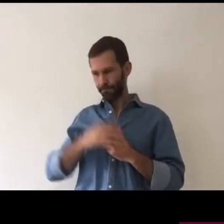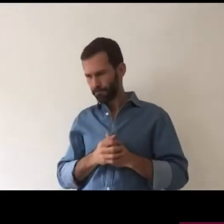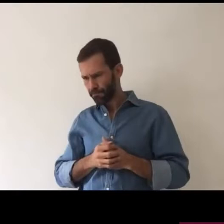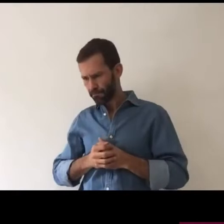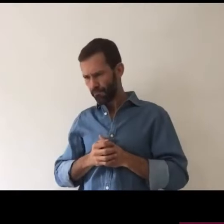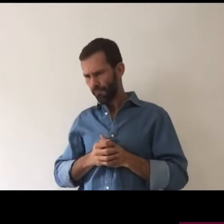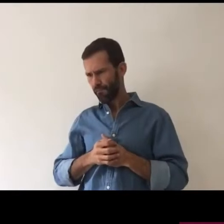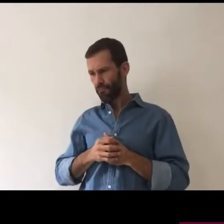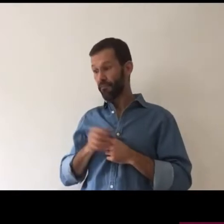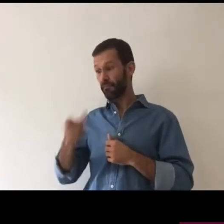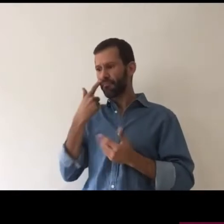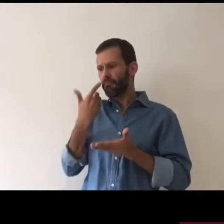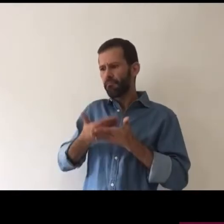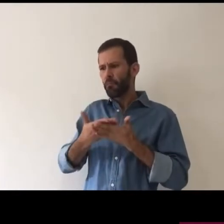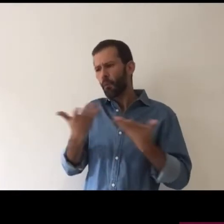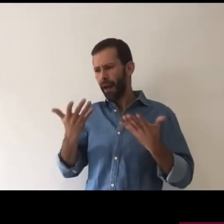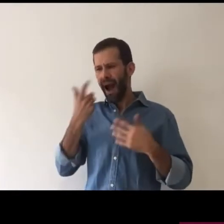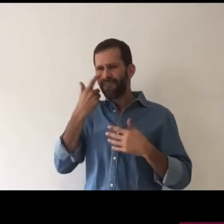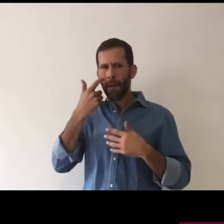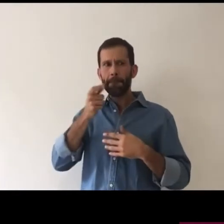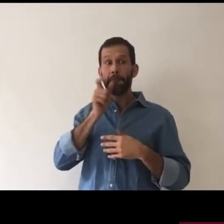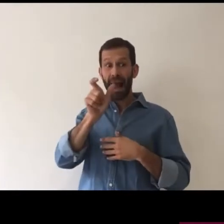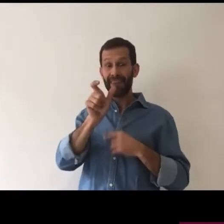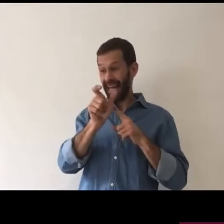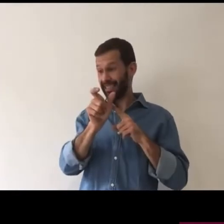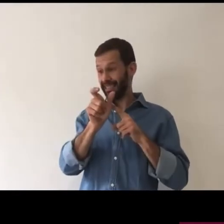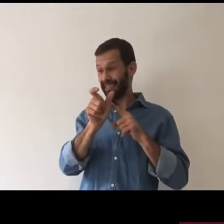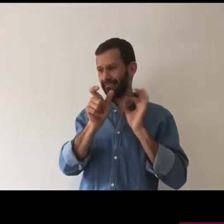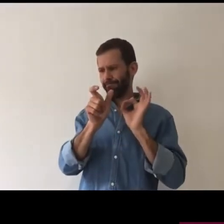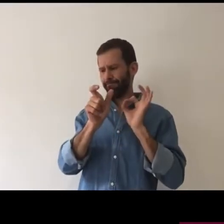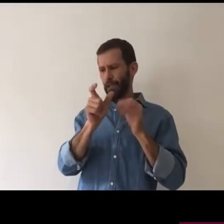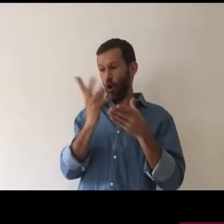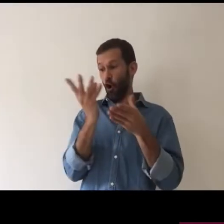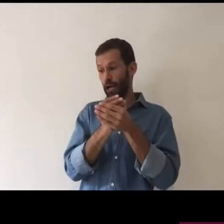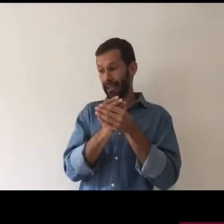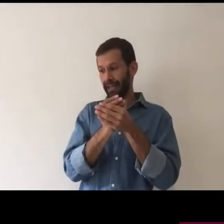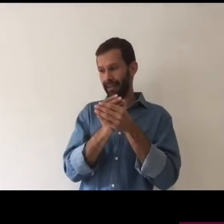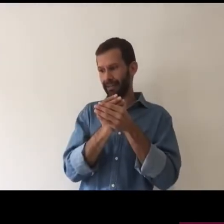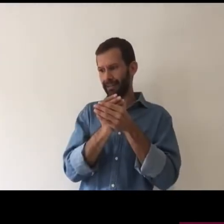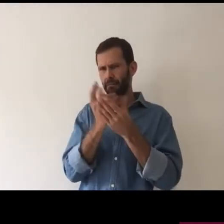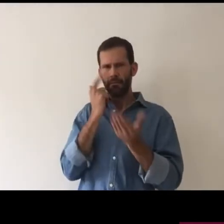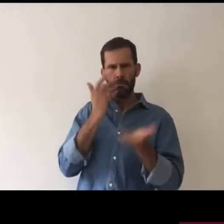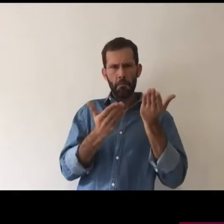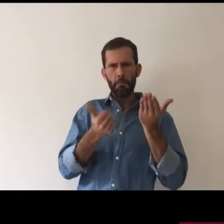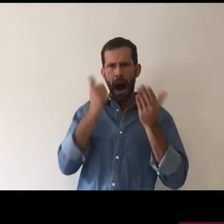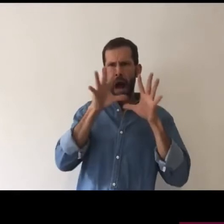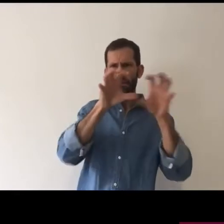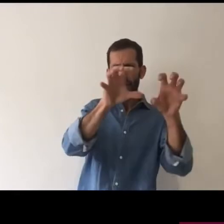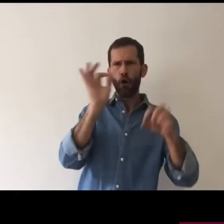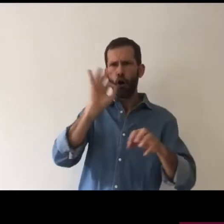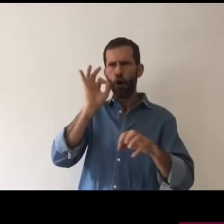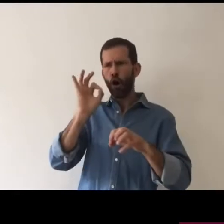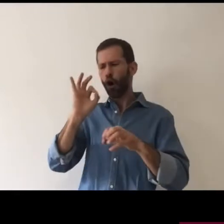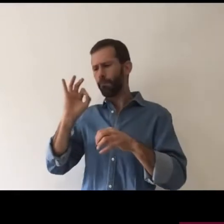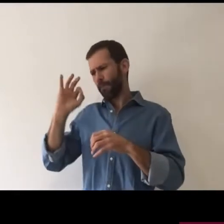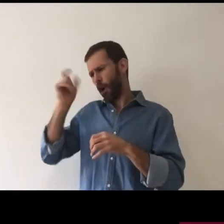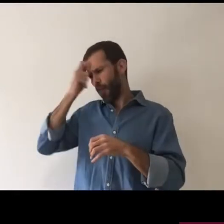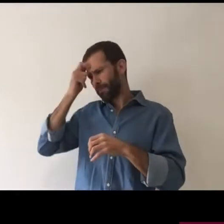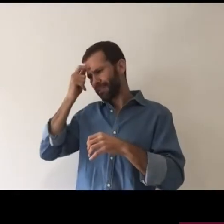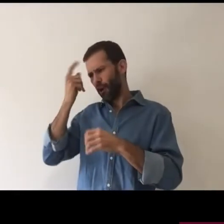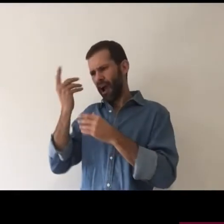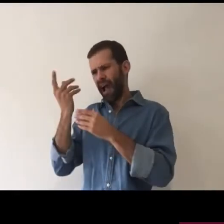movimiento. En cuanto a la pregunta B, se aprende más cuando las palabras son concretas que cuando